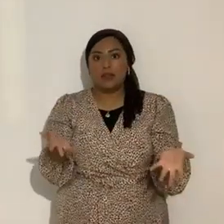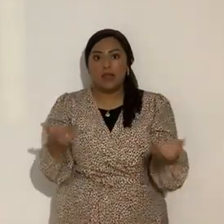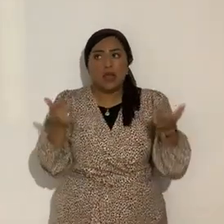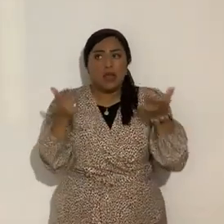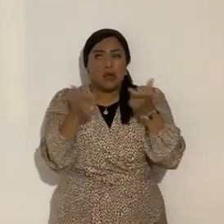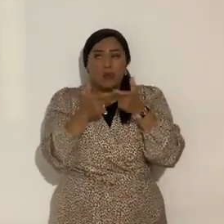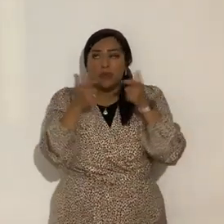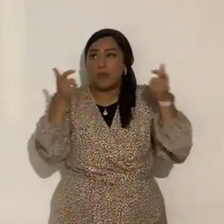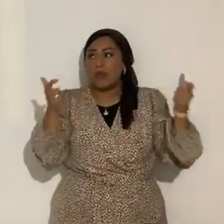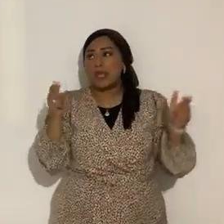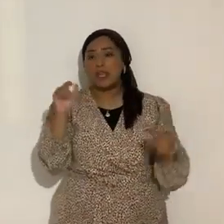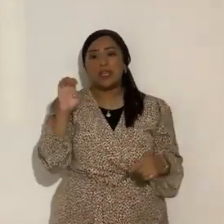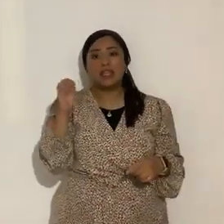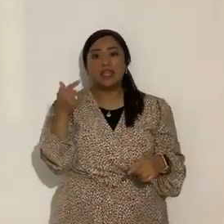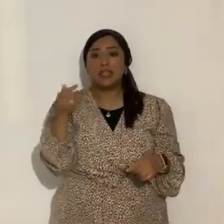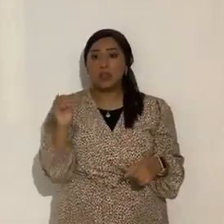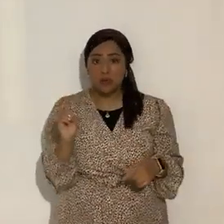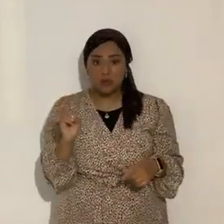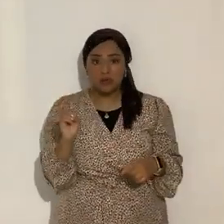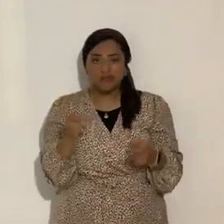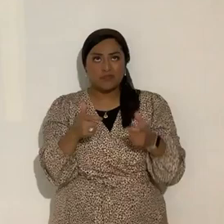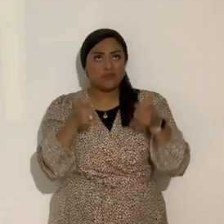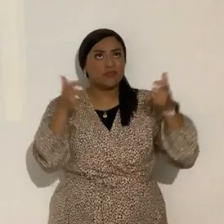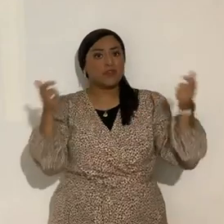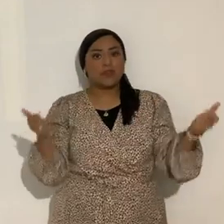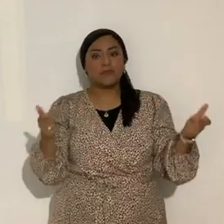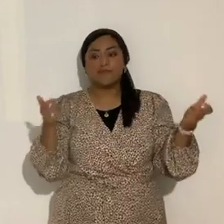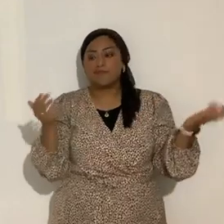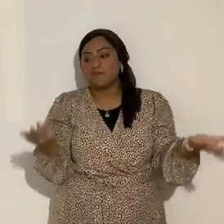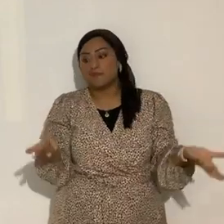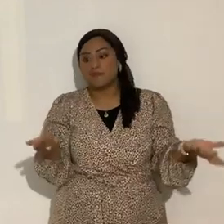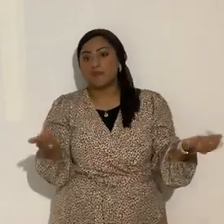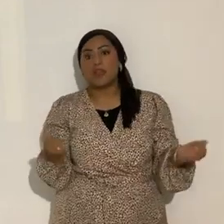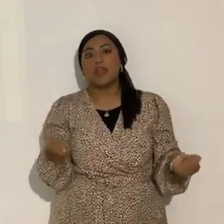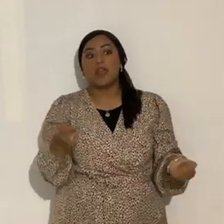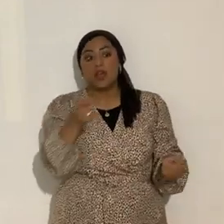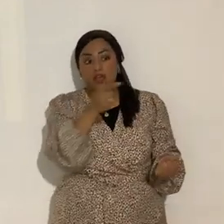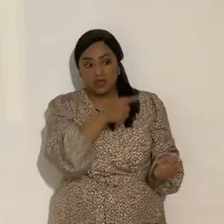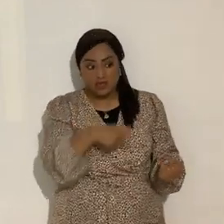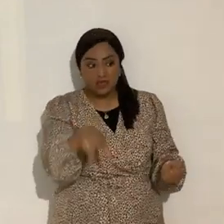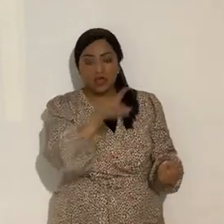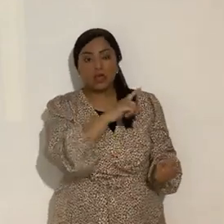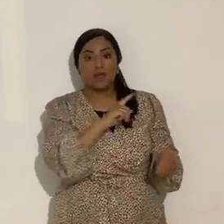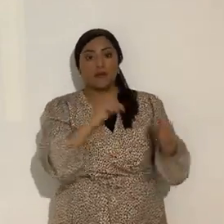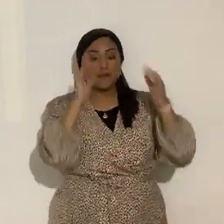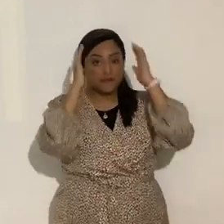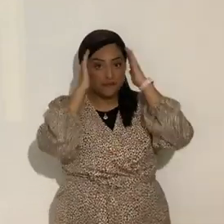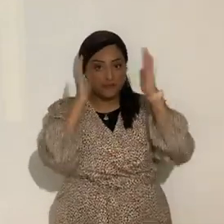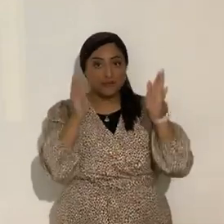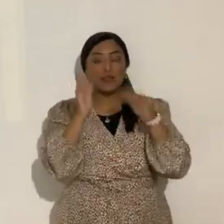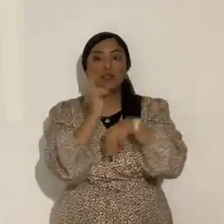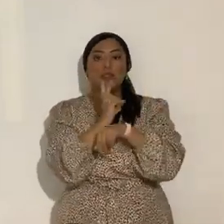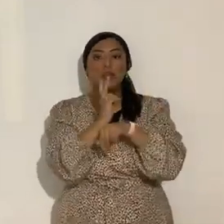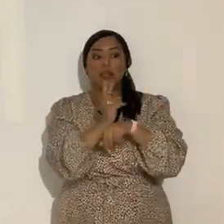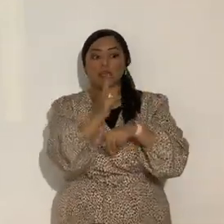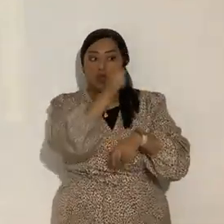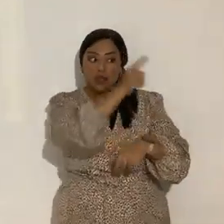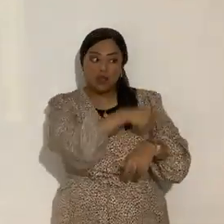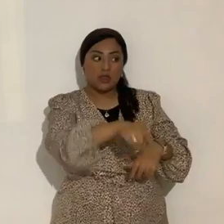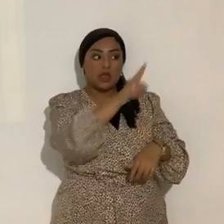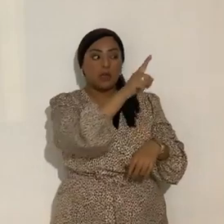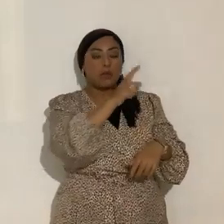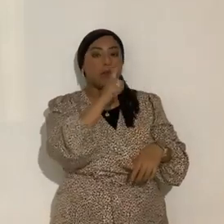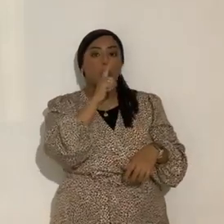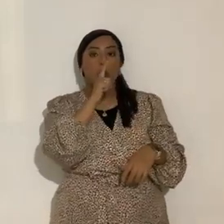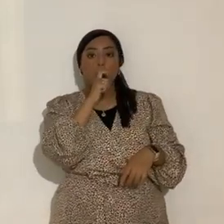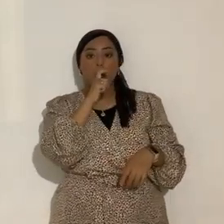ego mayor que el del diablo. Bueno, esos precisamente, atención amada Keilah, son los que